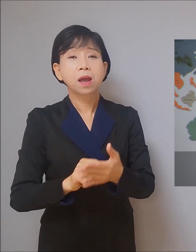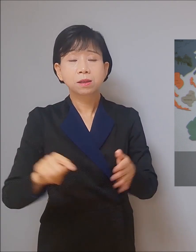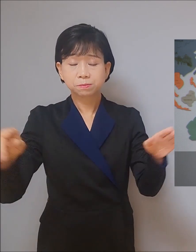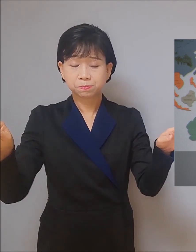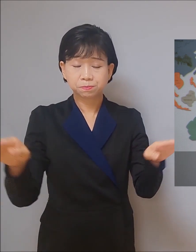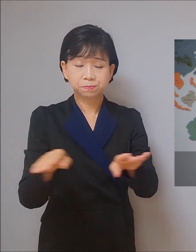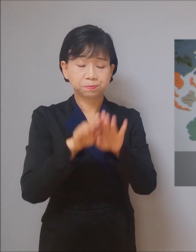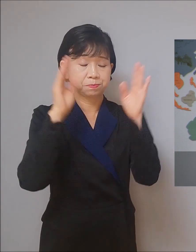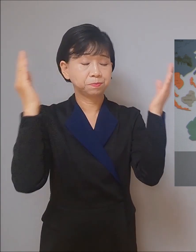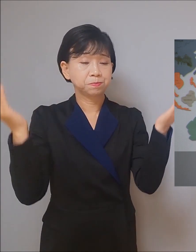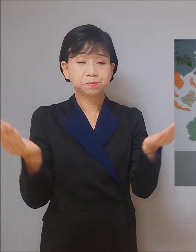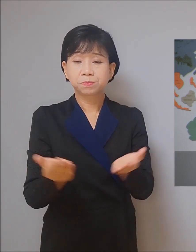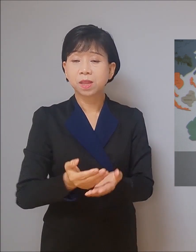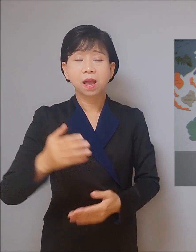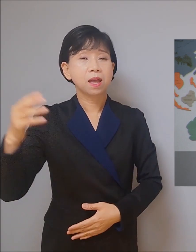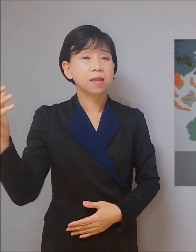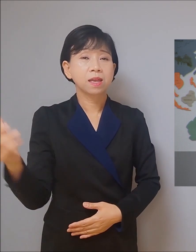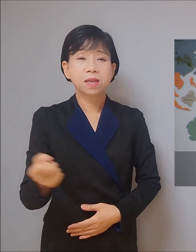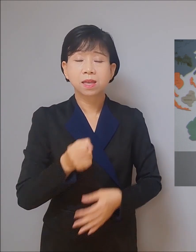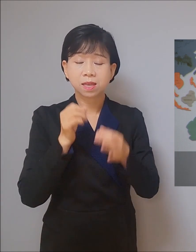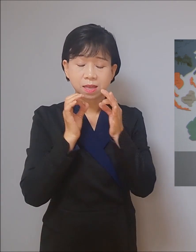내 마음